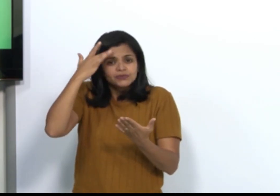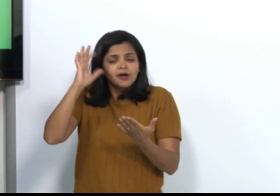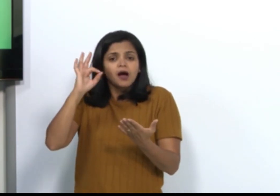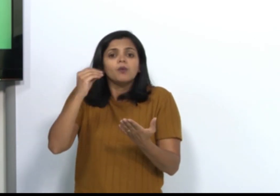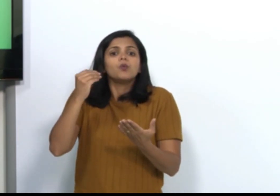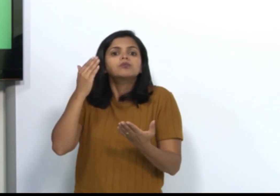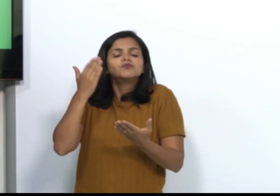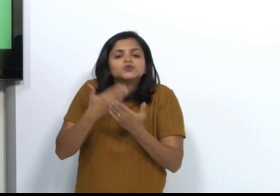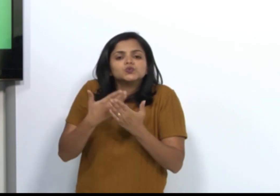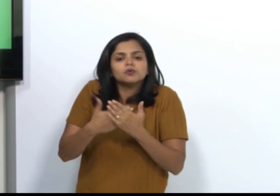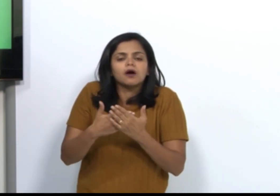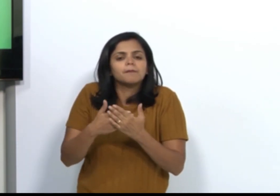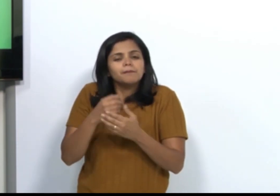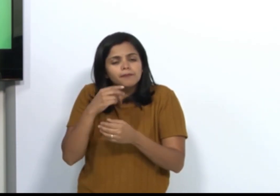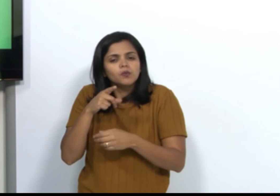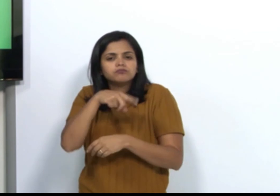ELAN. Temos outros.